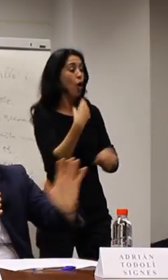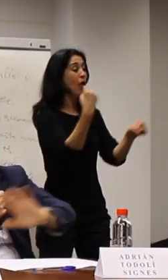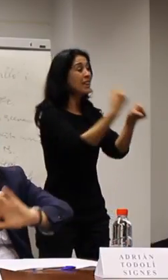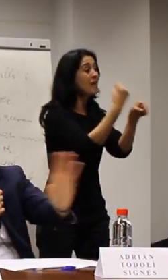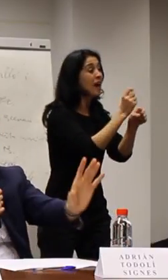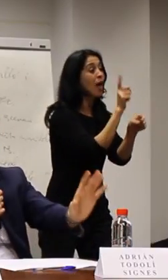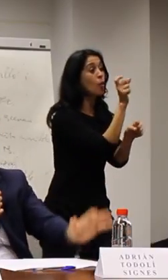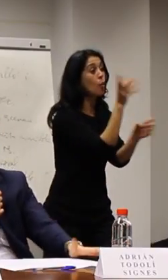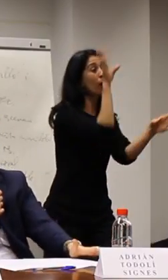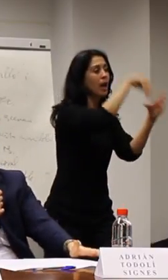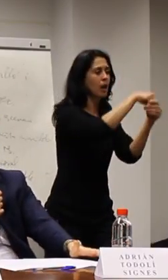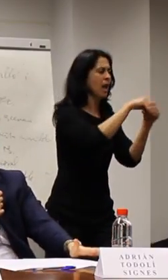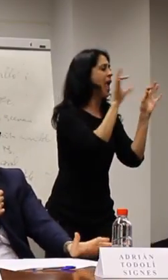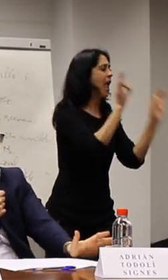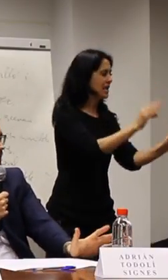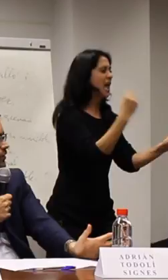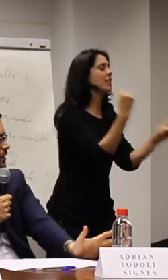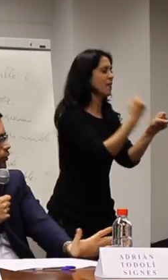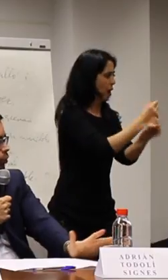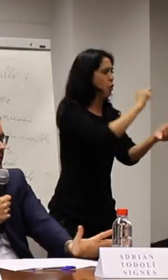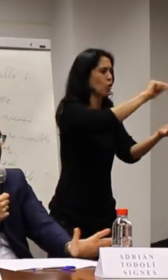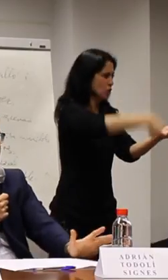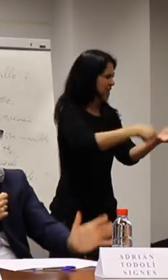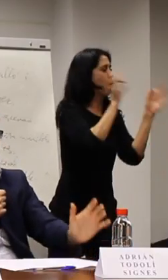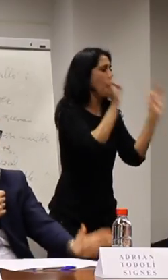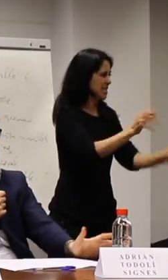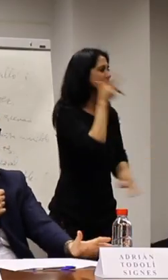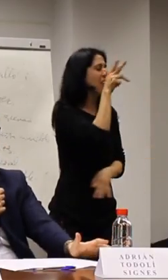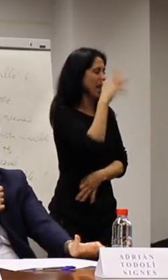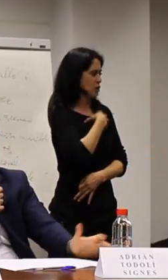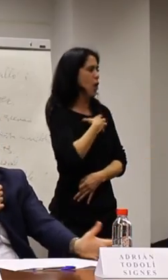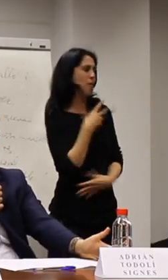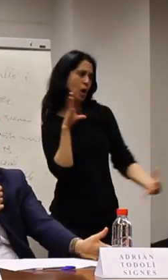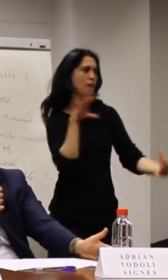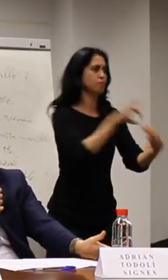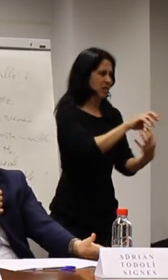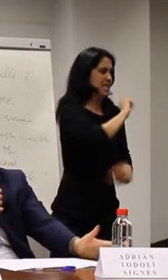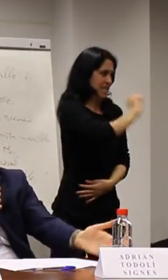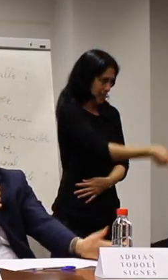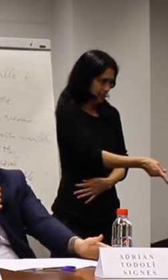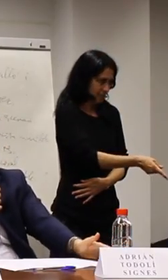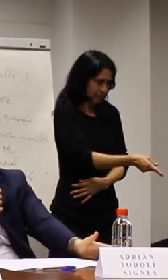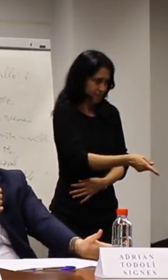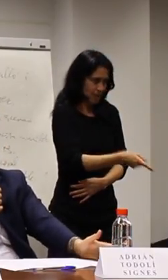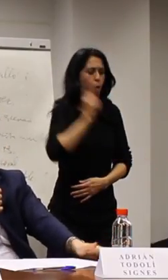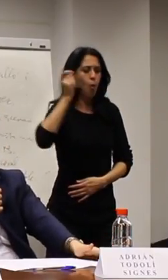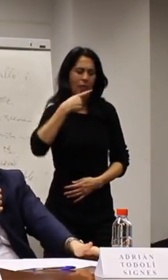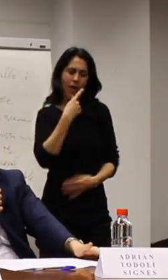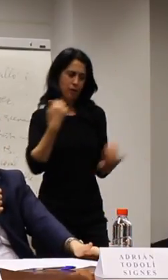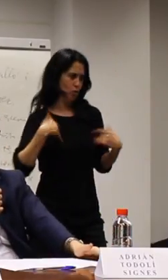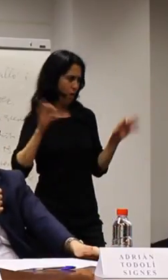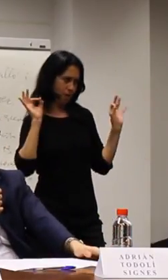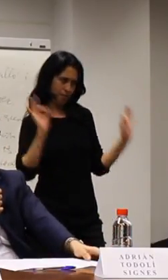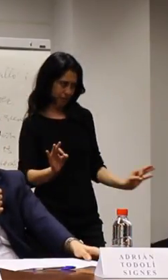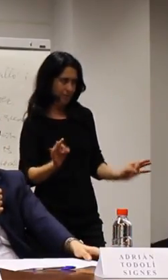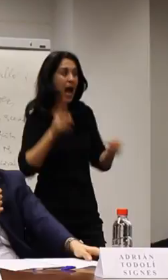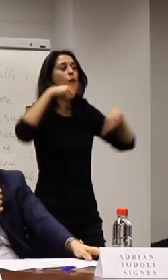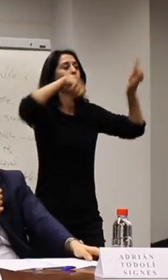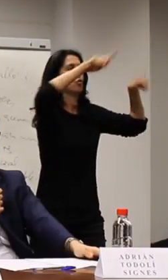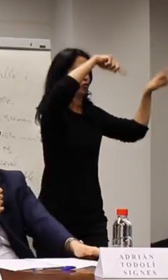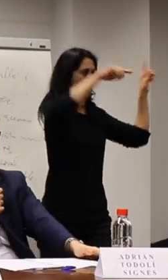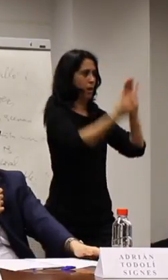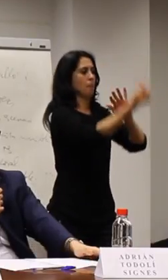sentencias, ¿eh? Yo aquí no me meto, es decir, los jueces ya han considerado que hay instrucciones. Hay una frase que